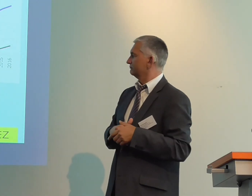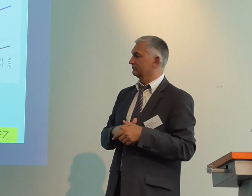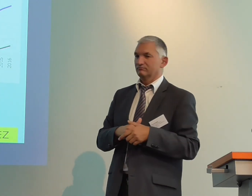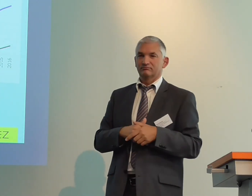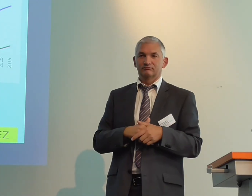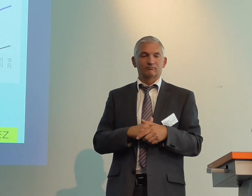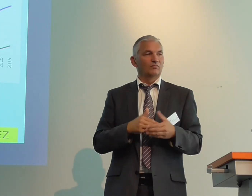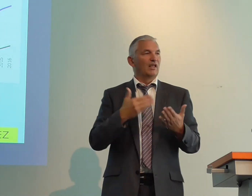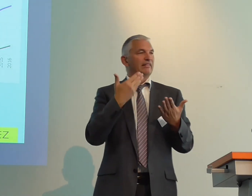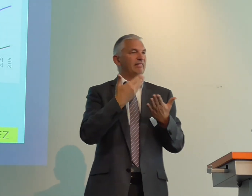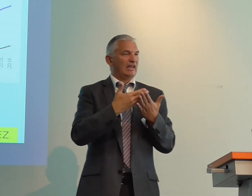an.